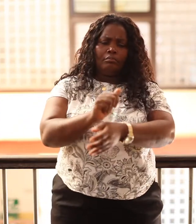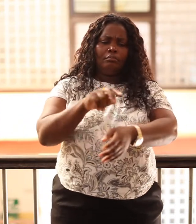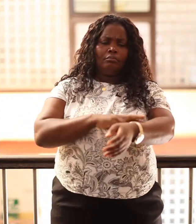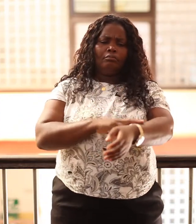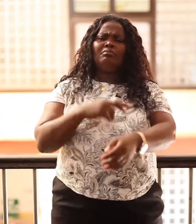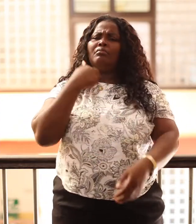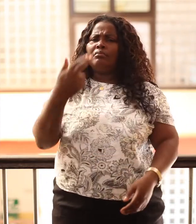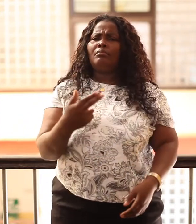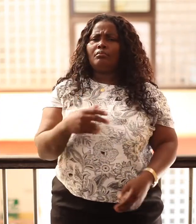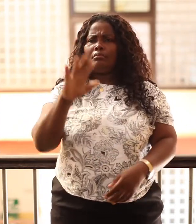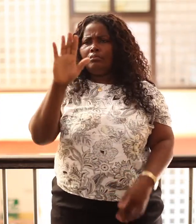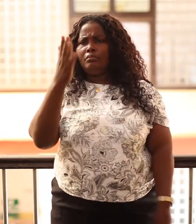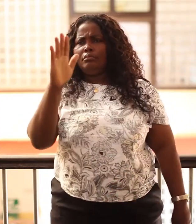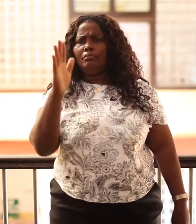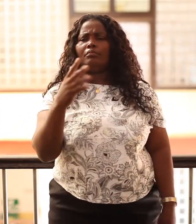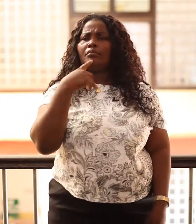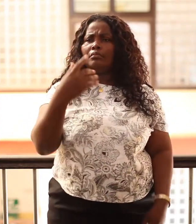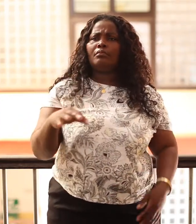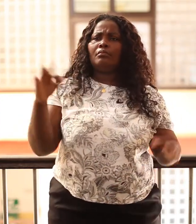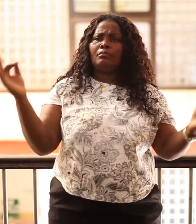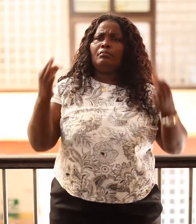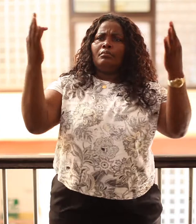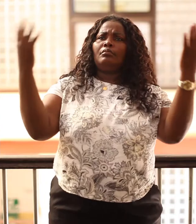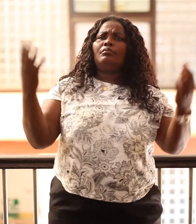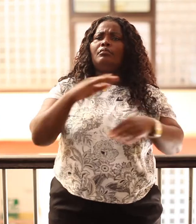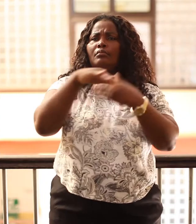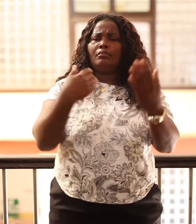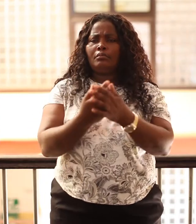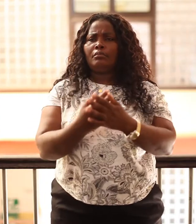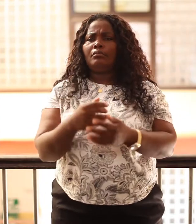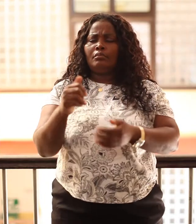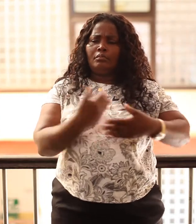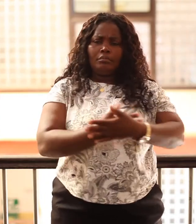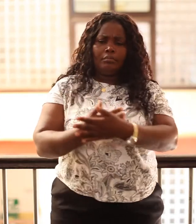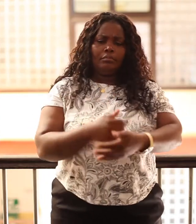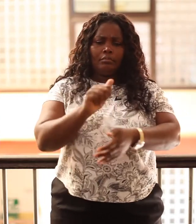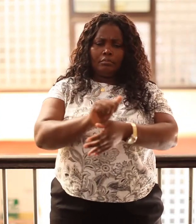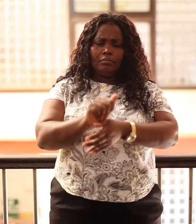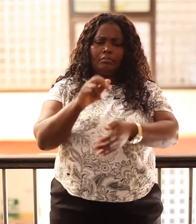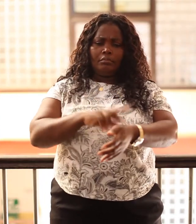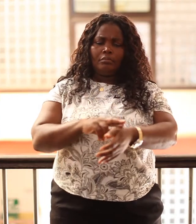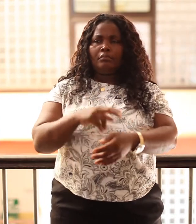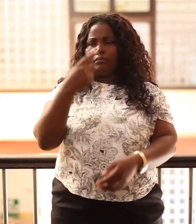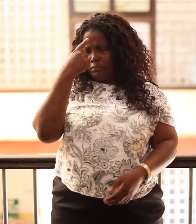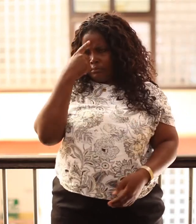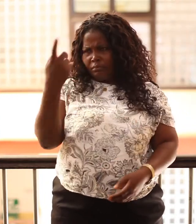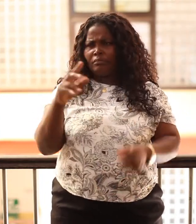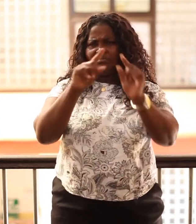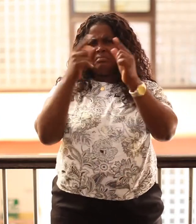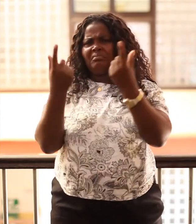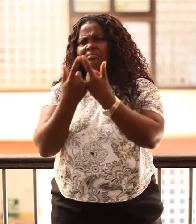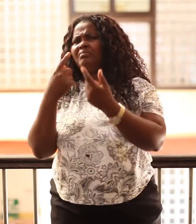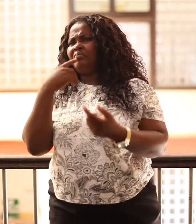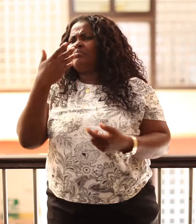gritará. 5. Celebra la diversidad. Bebé antirracista no cree que haya grupos que